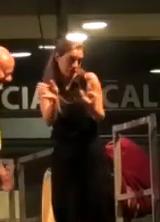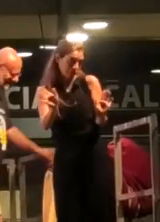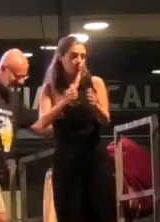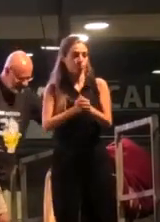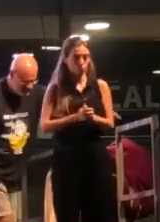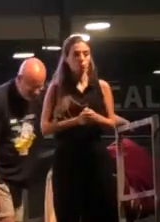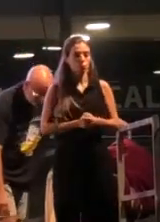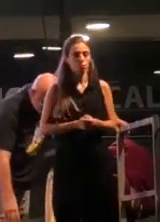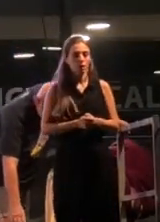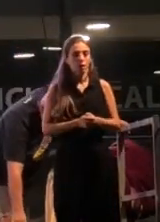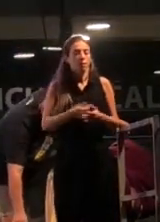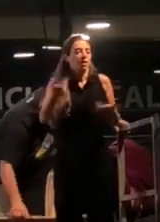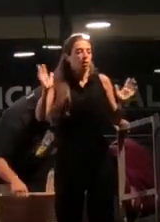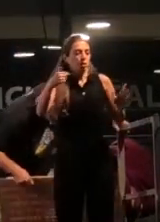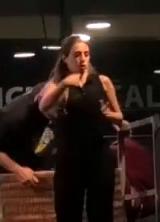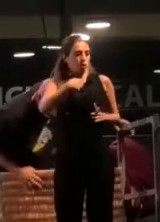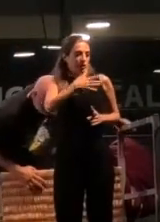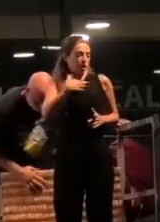Però deixeu-me dir que per a mi,